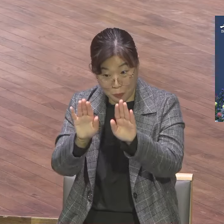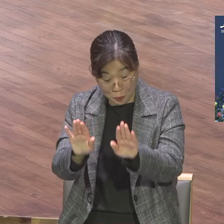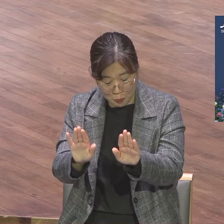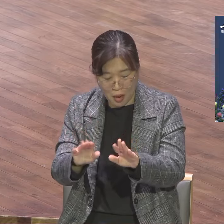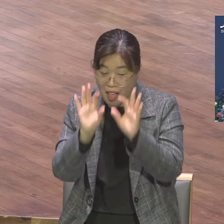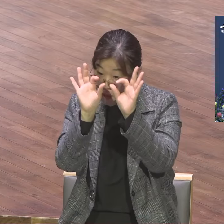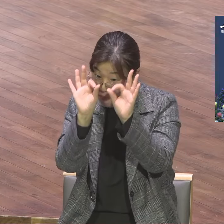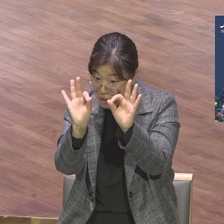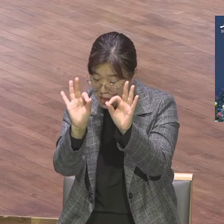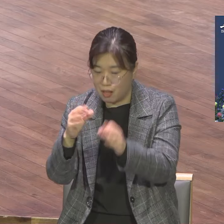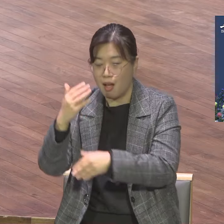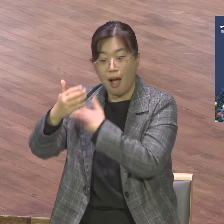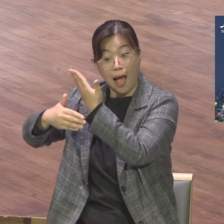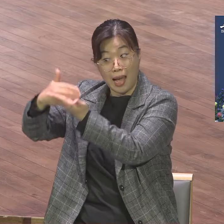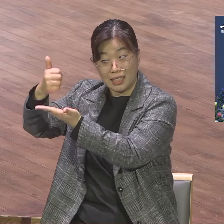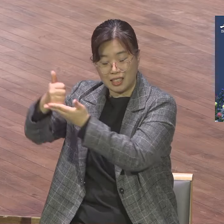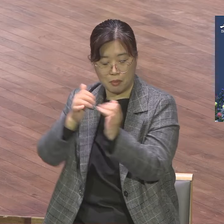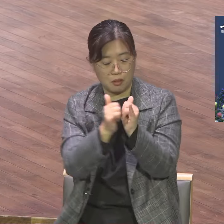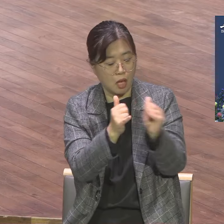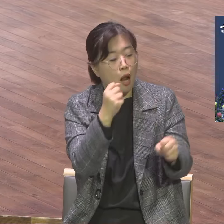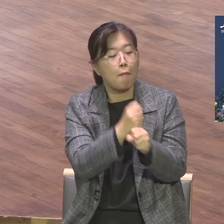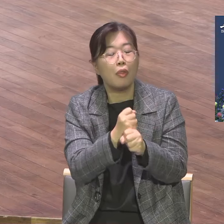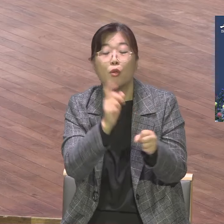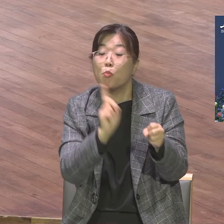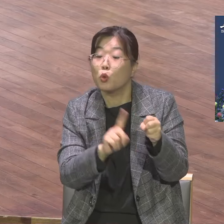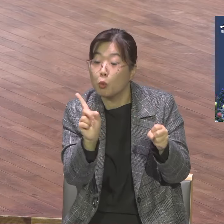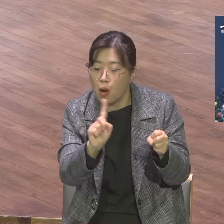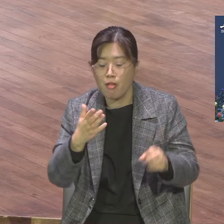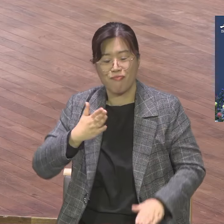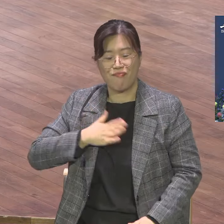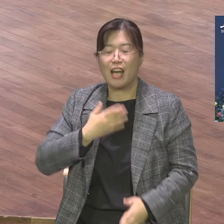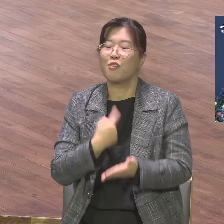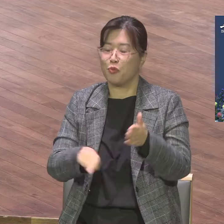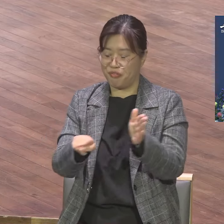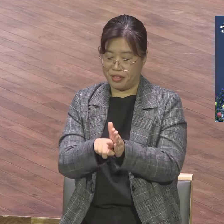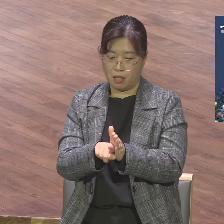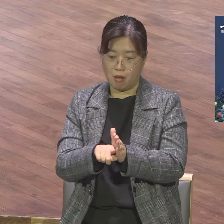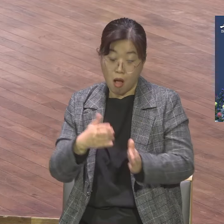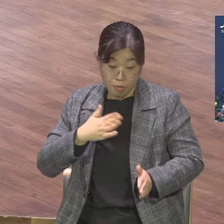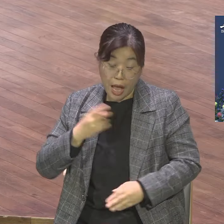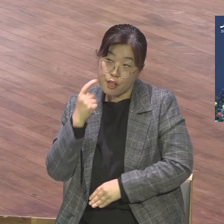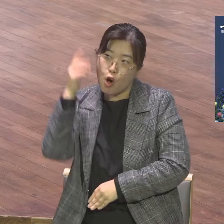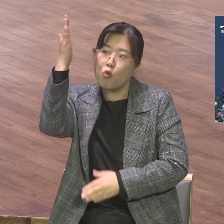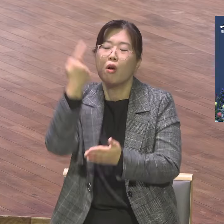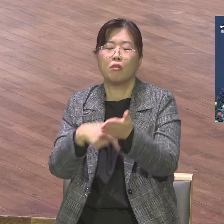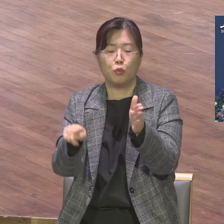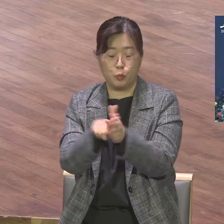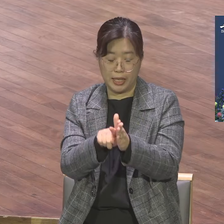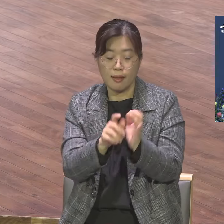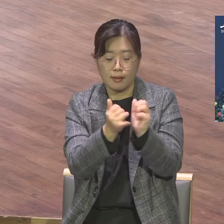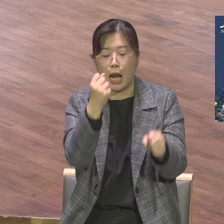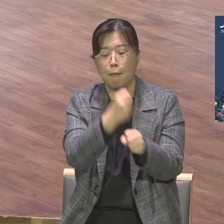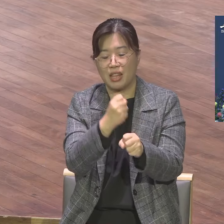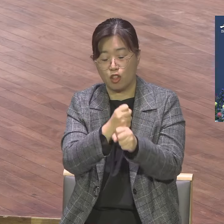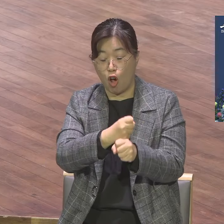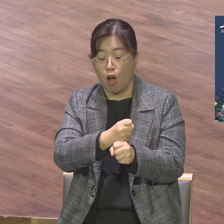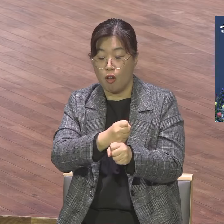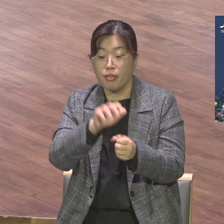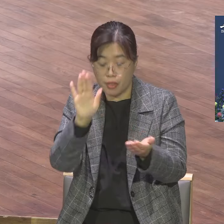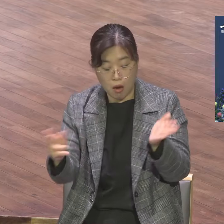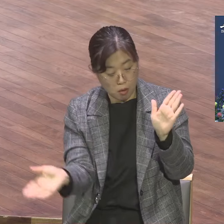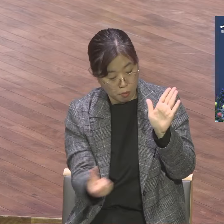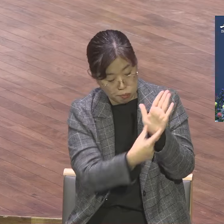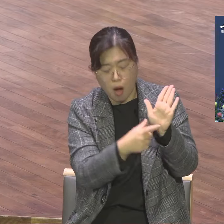지었고 나를 위해 사용하고 나를 위해 존재하고 하나님 영광 우리의 삶의 모든 목적이 하나님 영광을